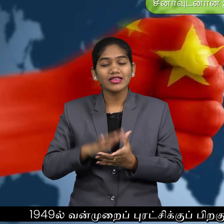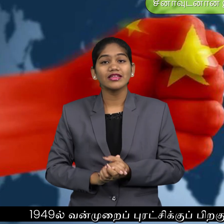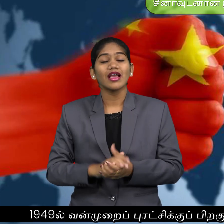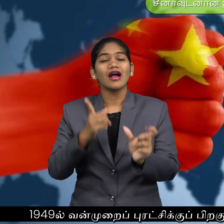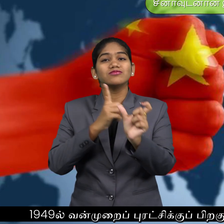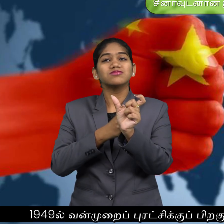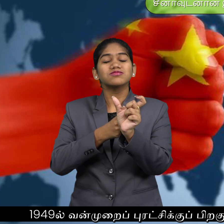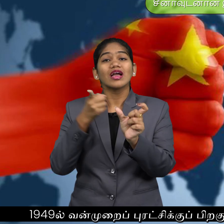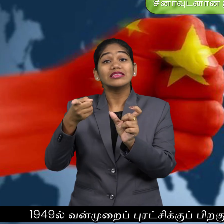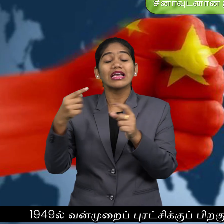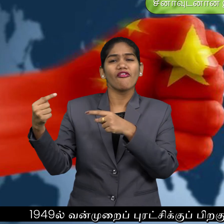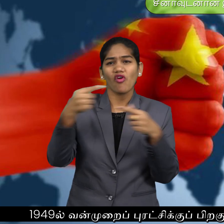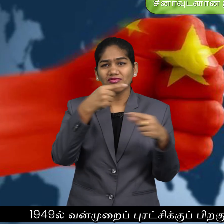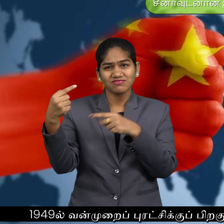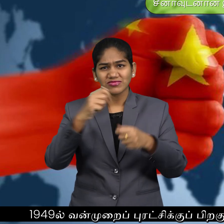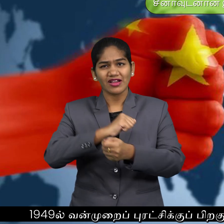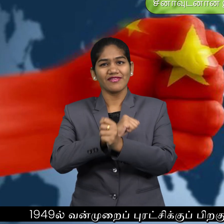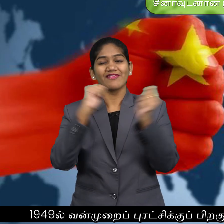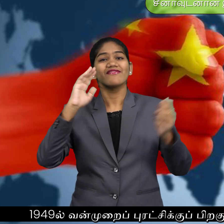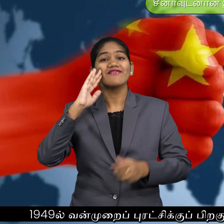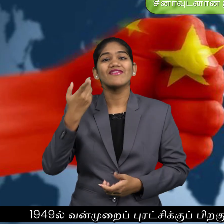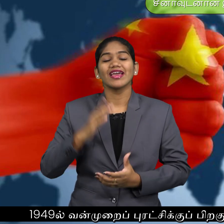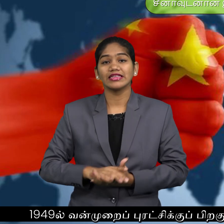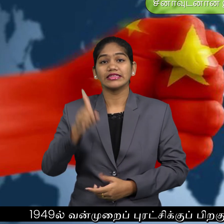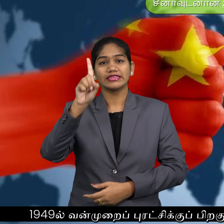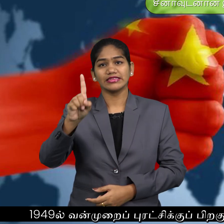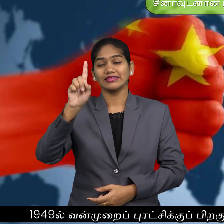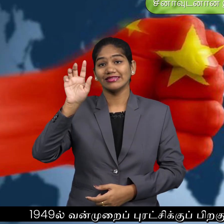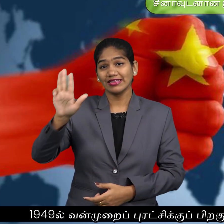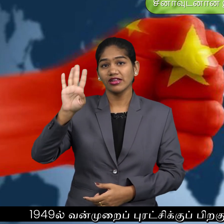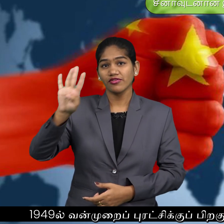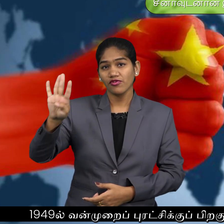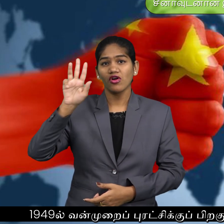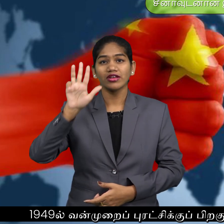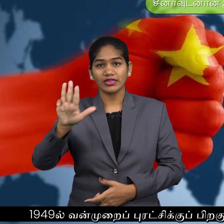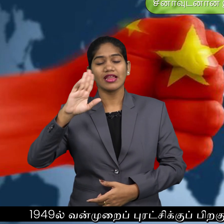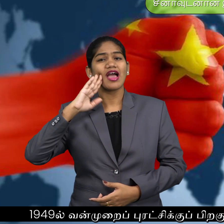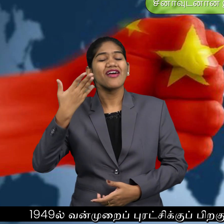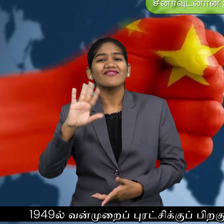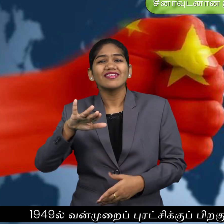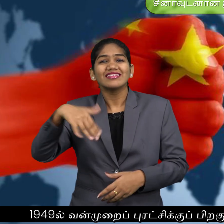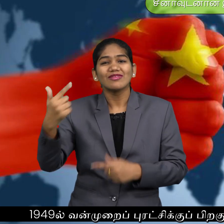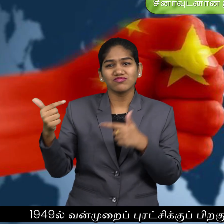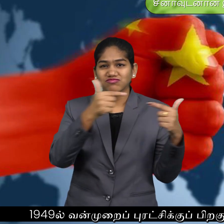1949இல் வன்முறைப் புரட்சிக்குப் பிறகு சீனா கம்யூனிஸ்ட் குடியரசாக மாறியது.